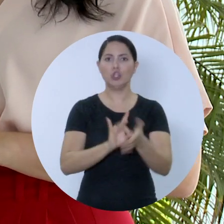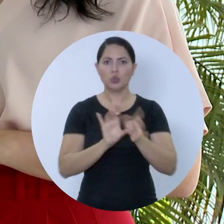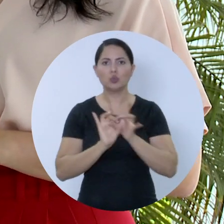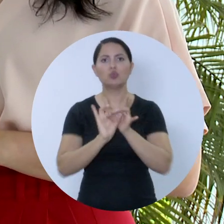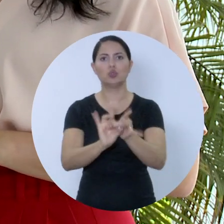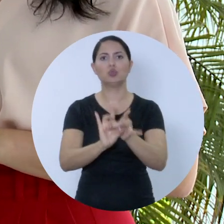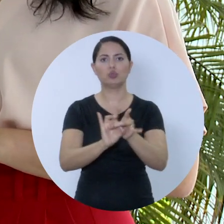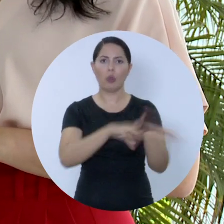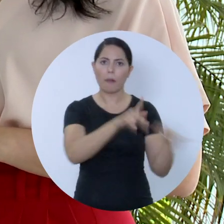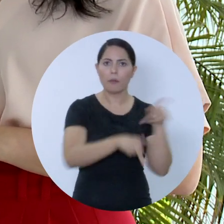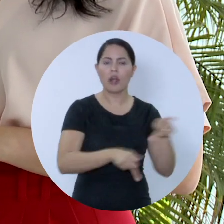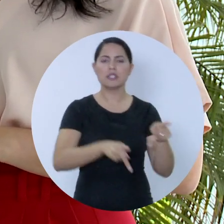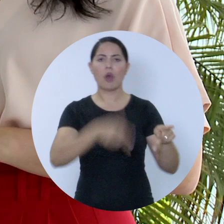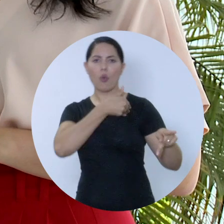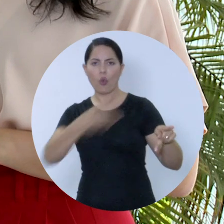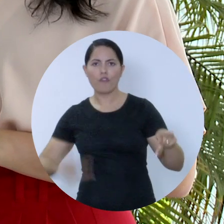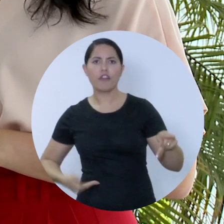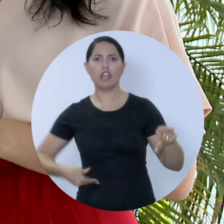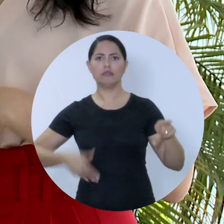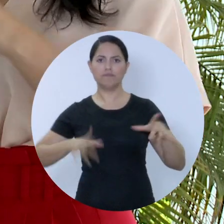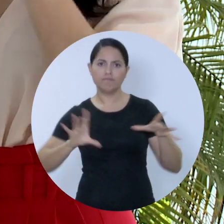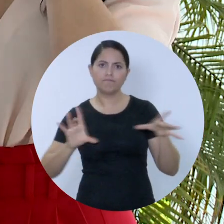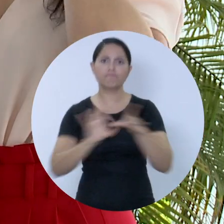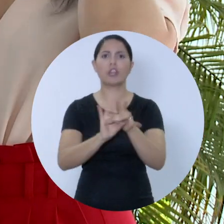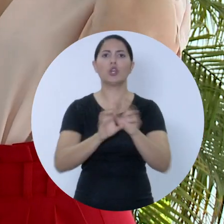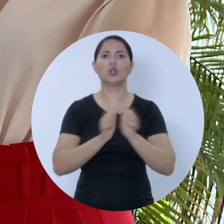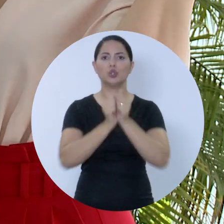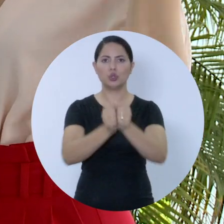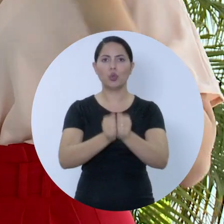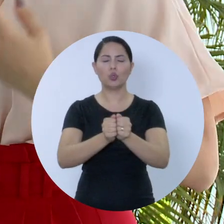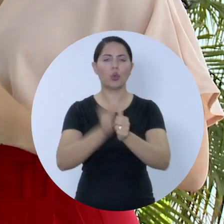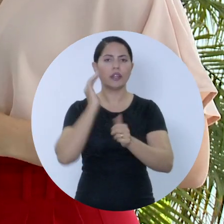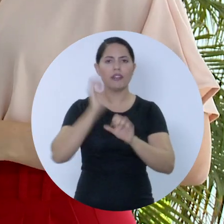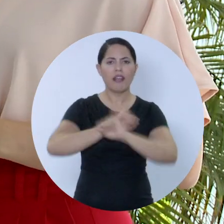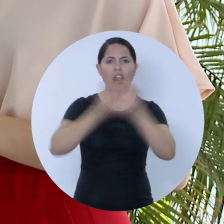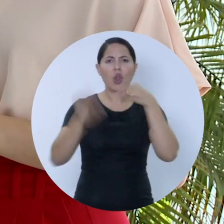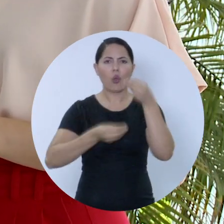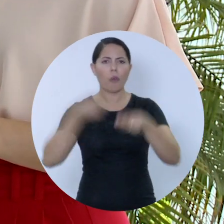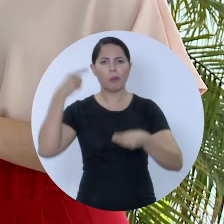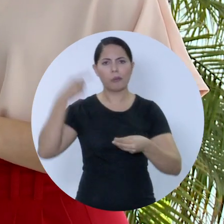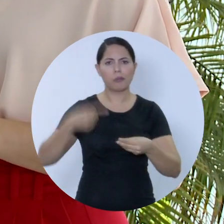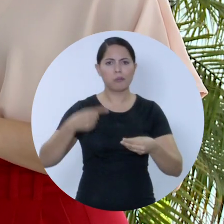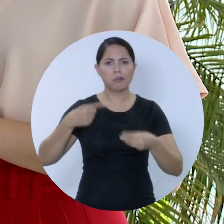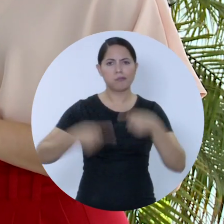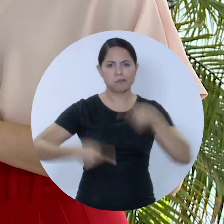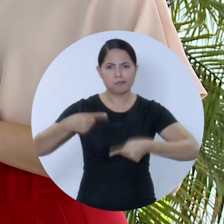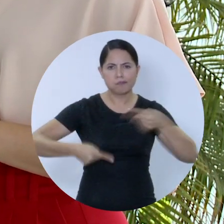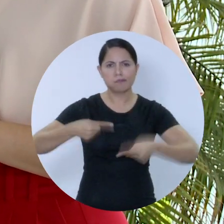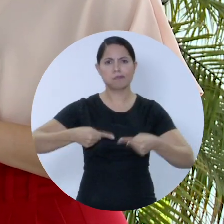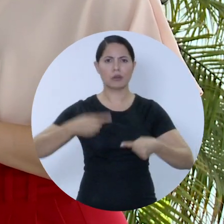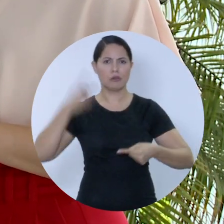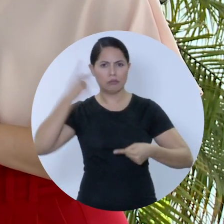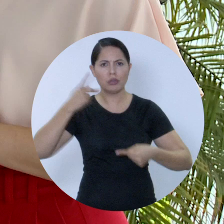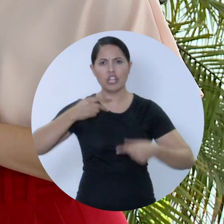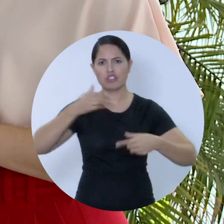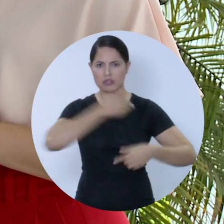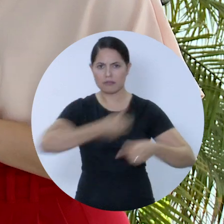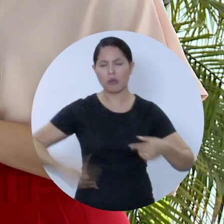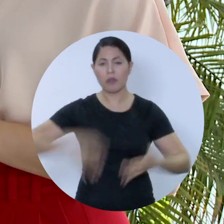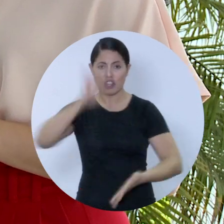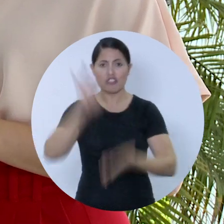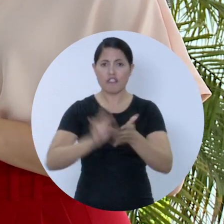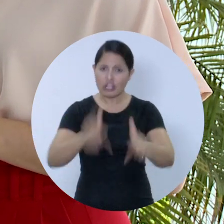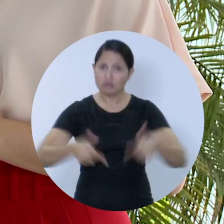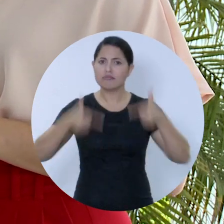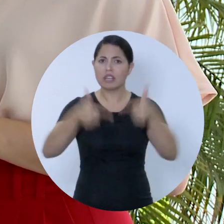hora de, efetivamente, em conjunto, governo e sociedade, definirmos essas políticas públicas, definirmos esses recursos orçamentários, as prioridades e